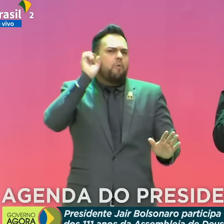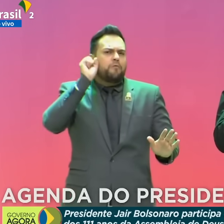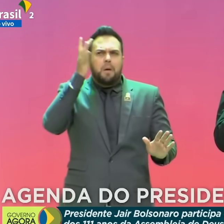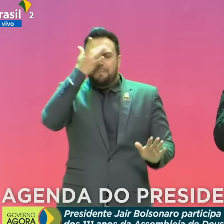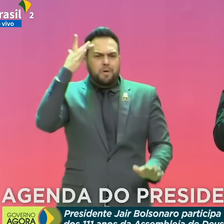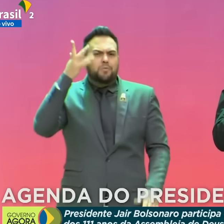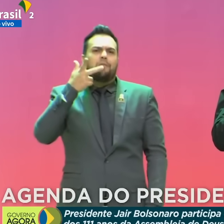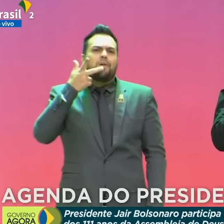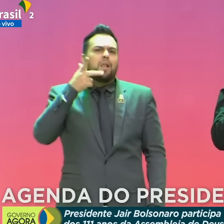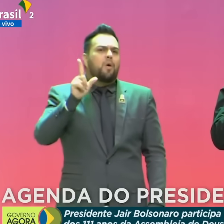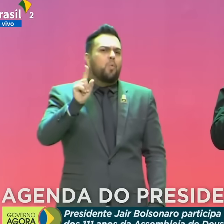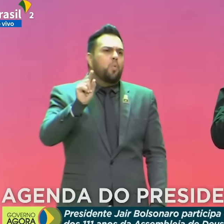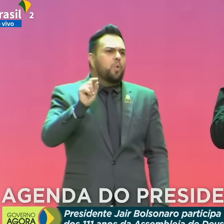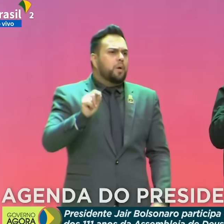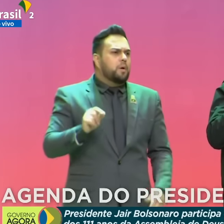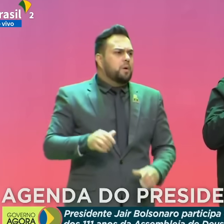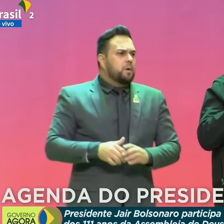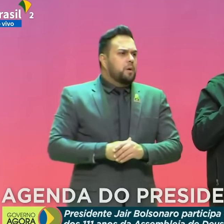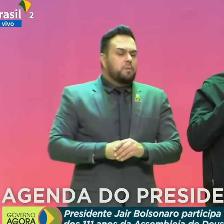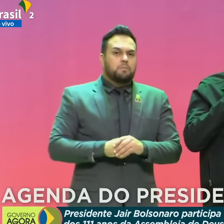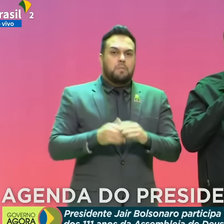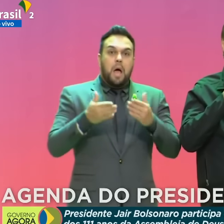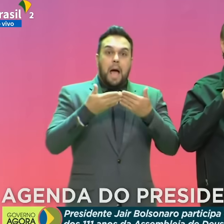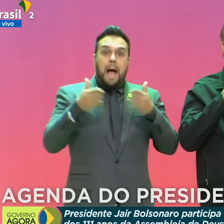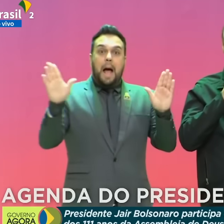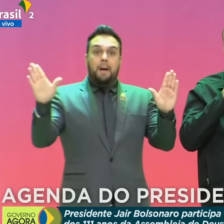falar, abre agora.